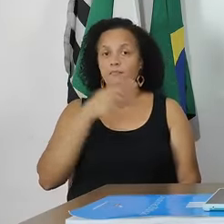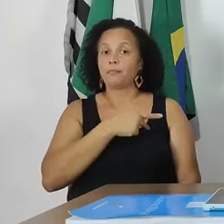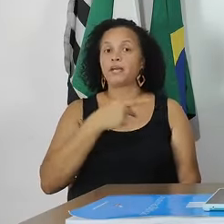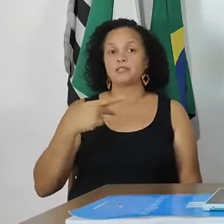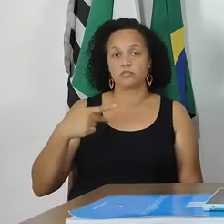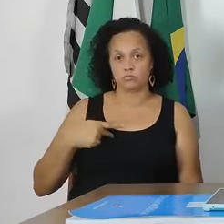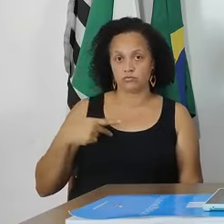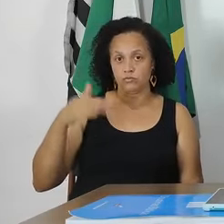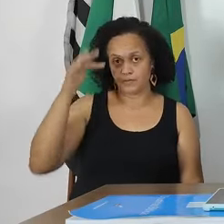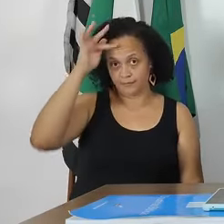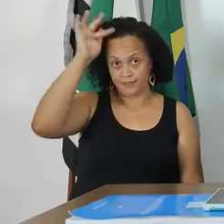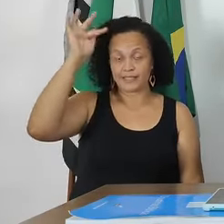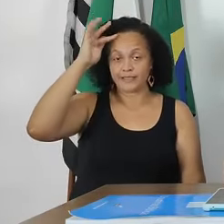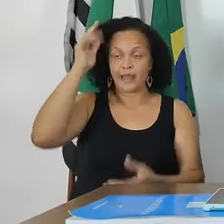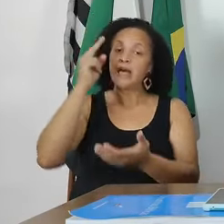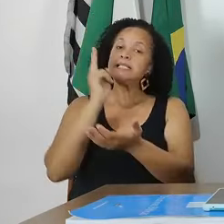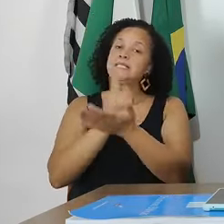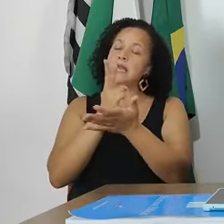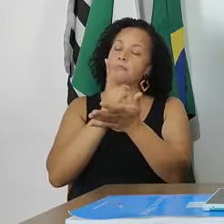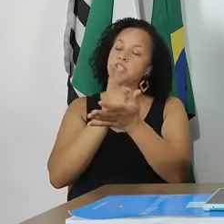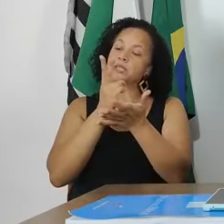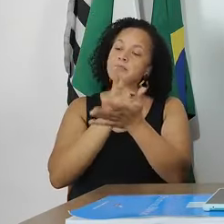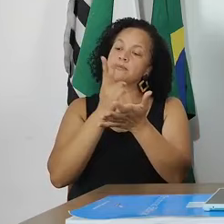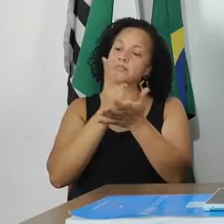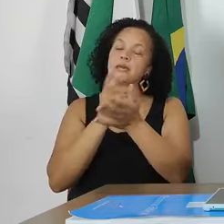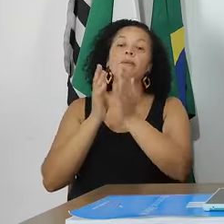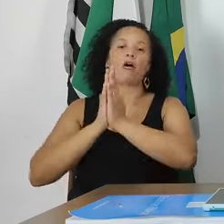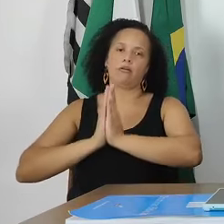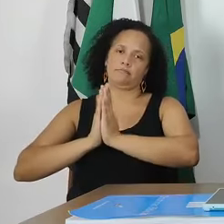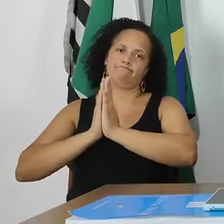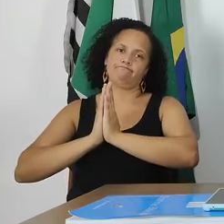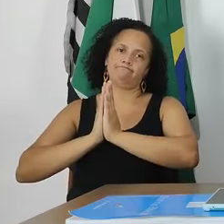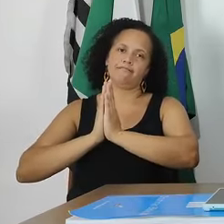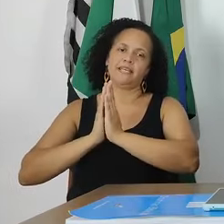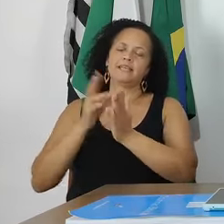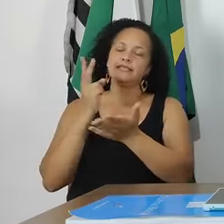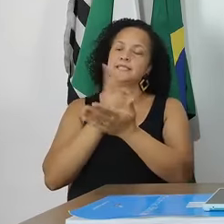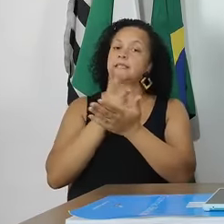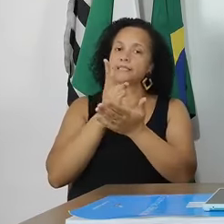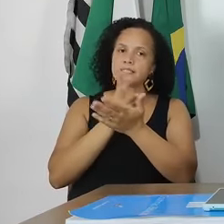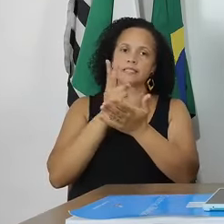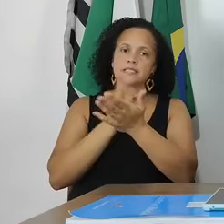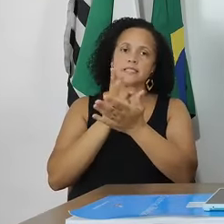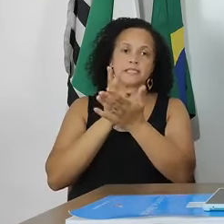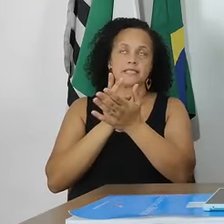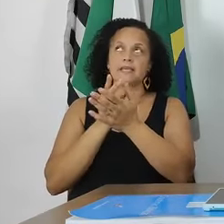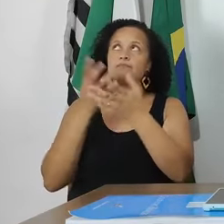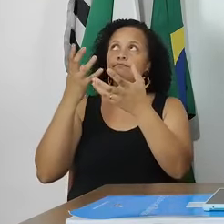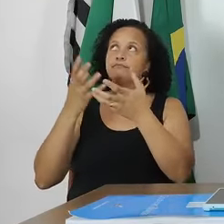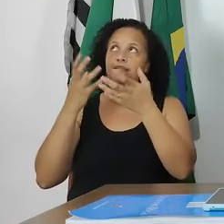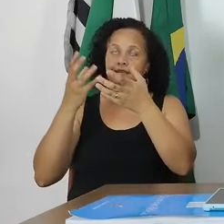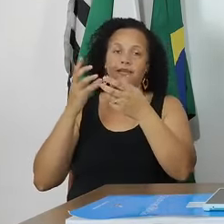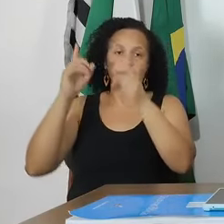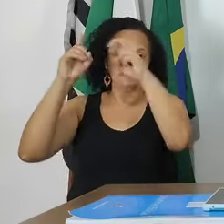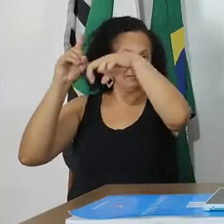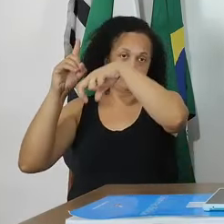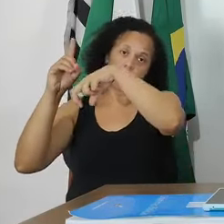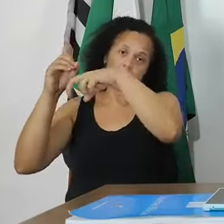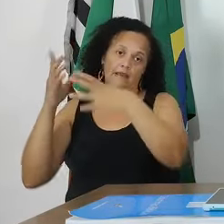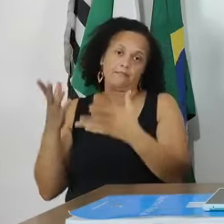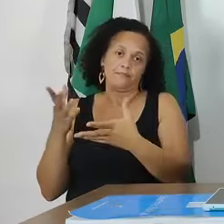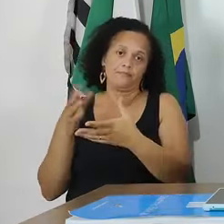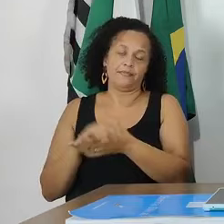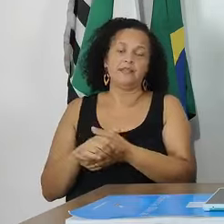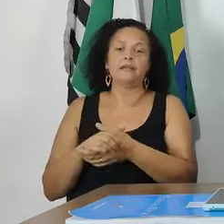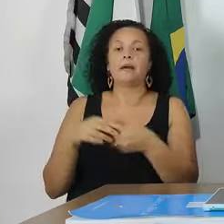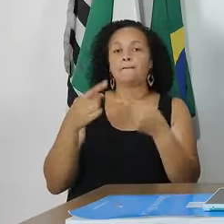vezes há heresias na igreja, né? Por quê? Porque a pessoa tira um texto do